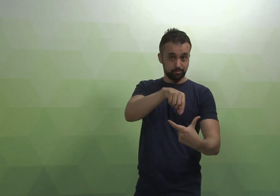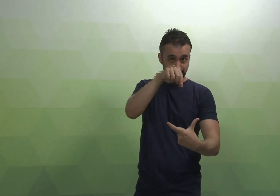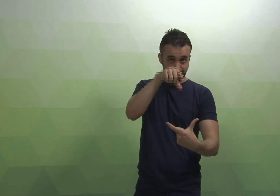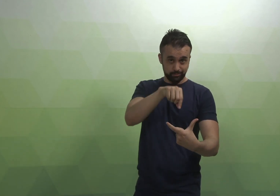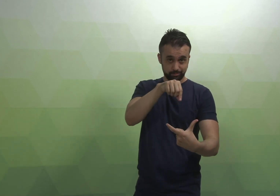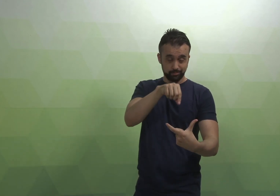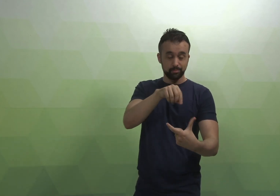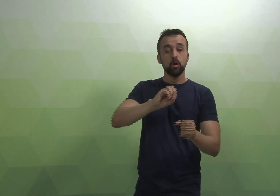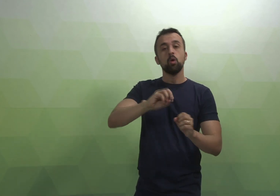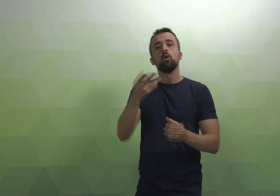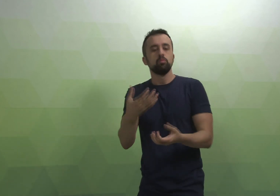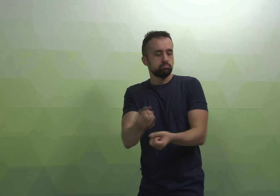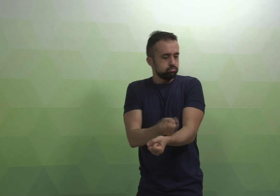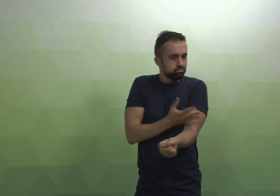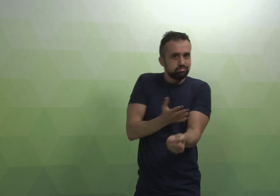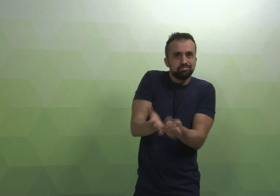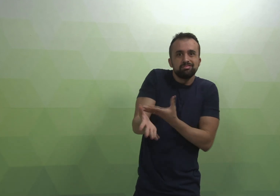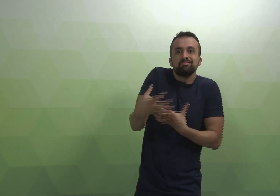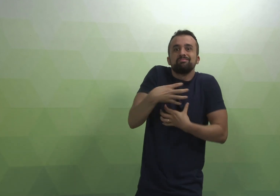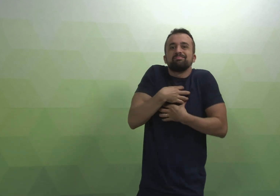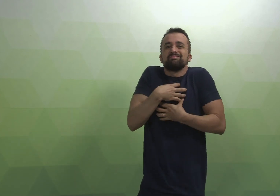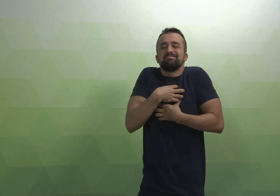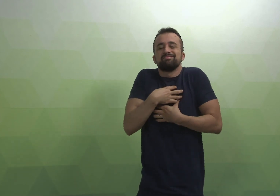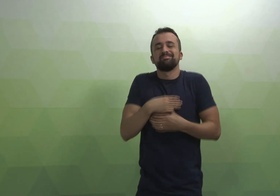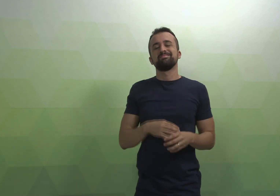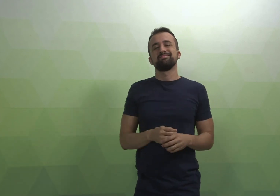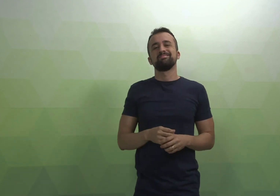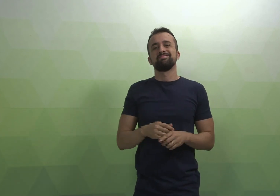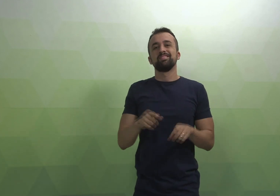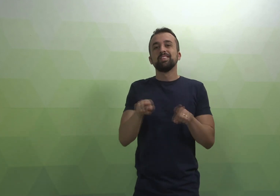Primeiro, as expressões não manuais lexicais ou afetivas